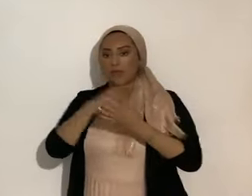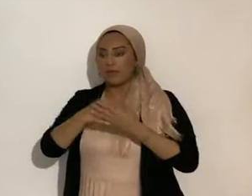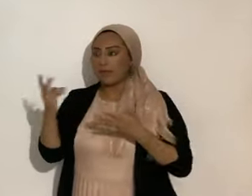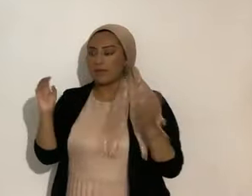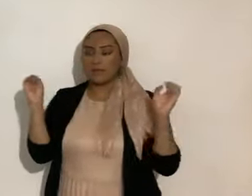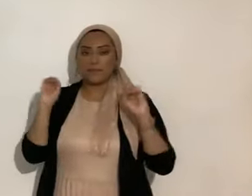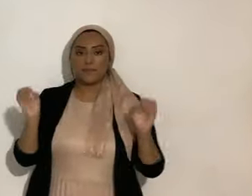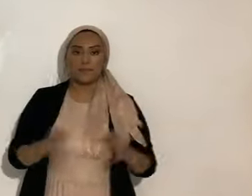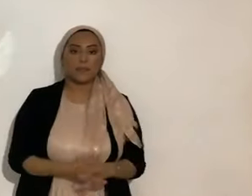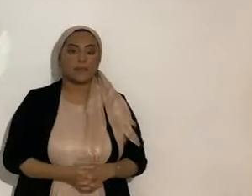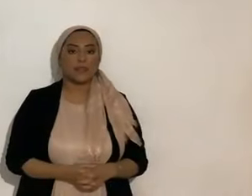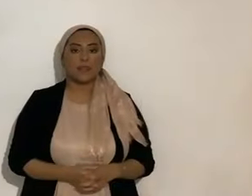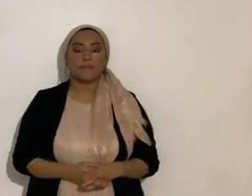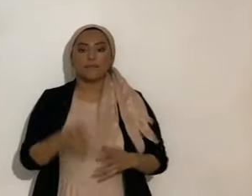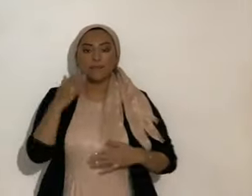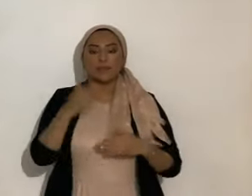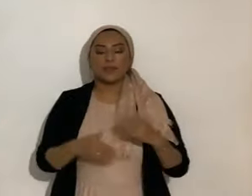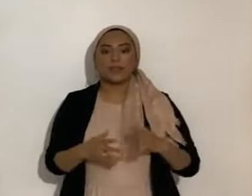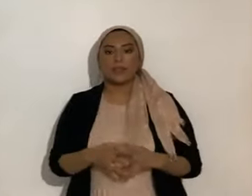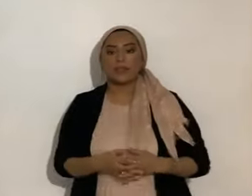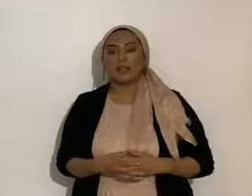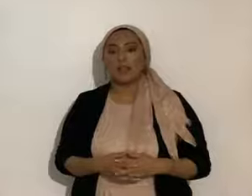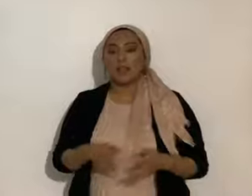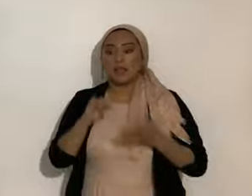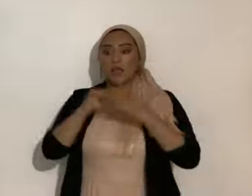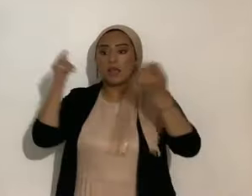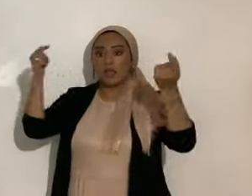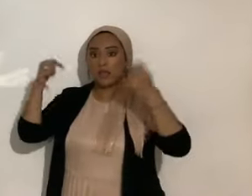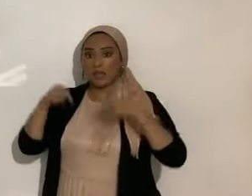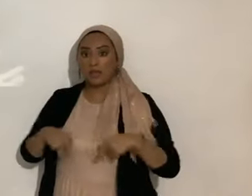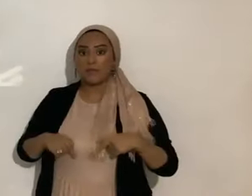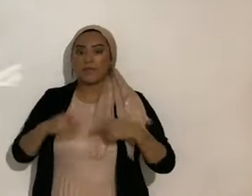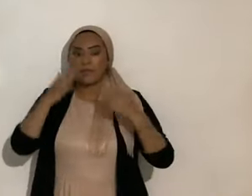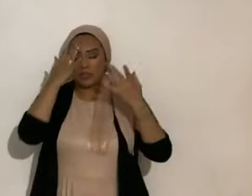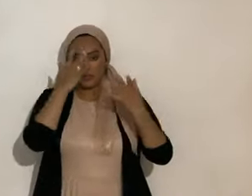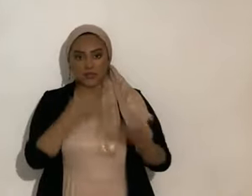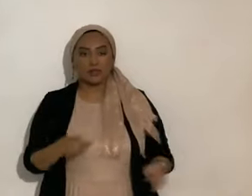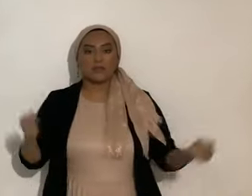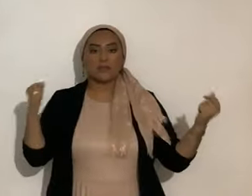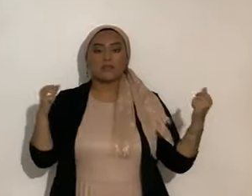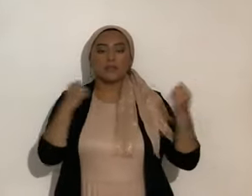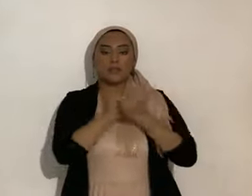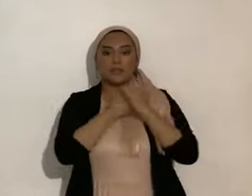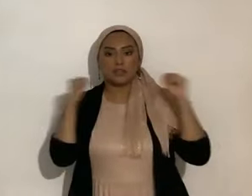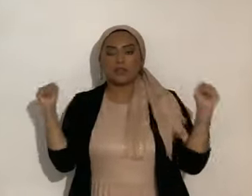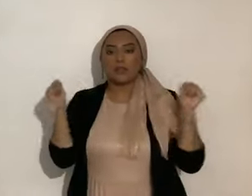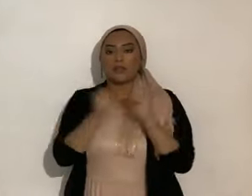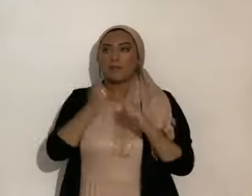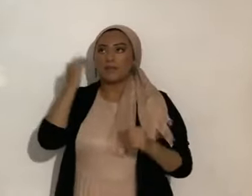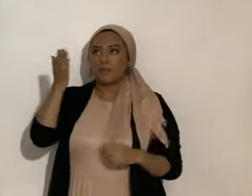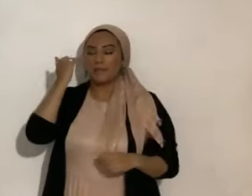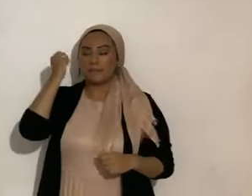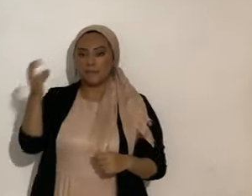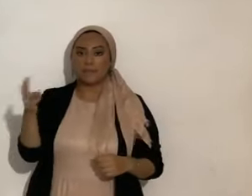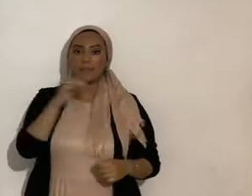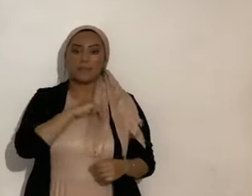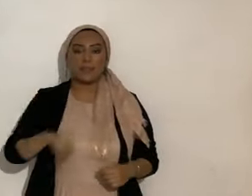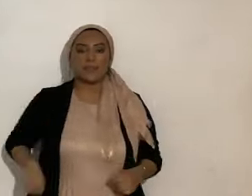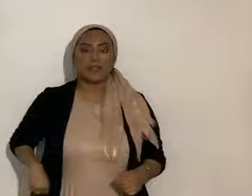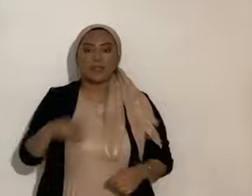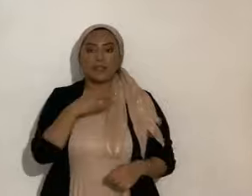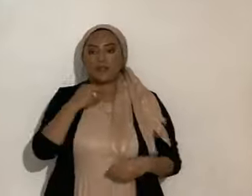tentación. Y concluyo con esto. Y así viene la sanidad, la salvación en Yahshua HaMashiach y